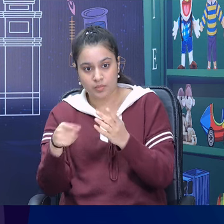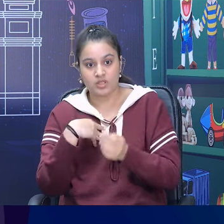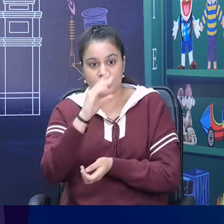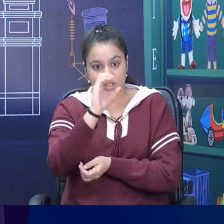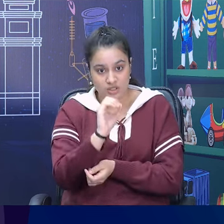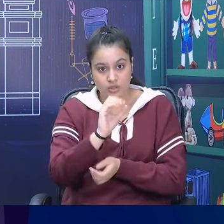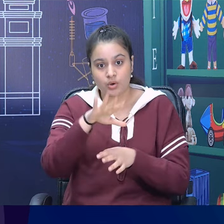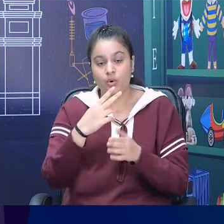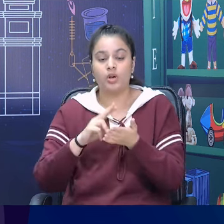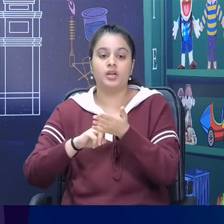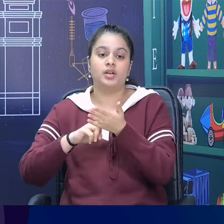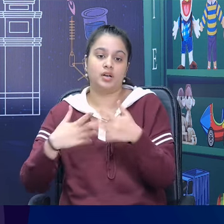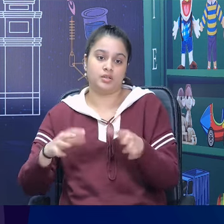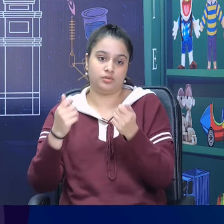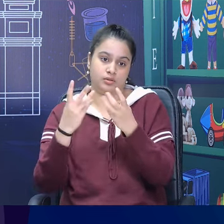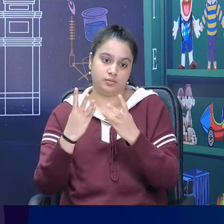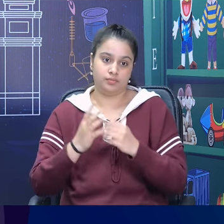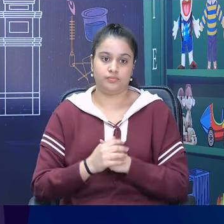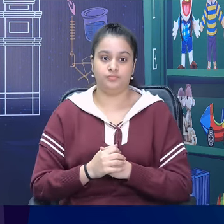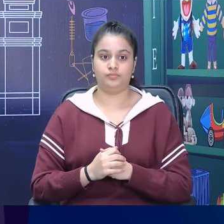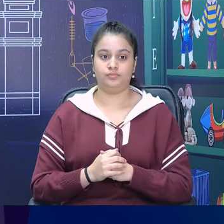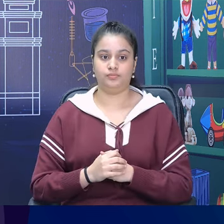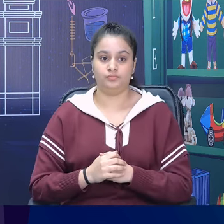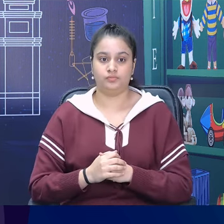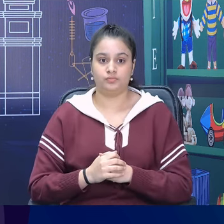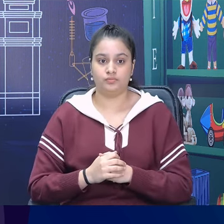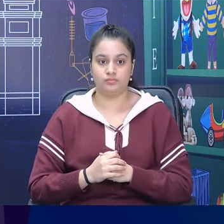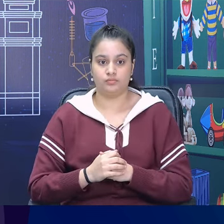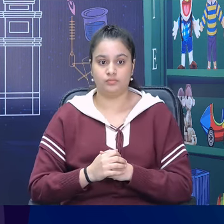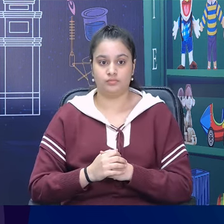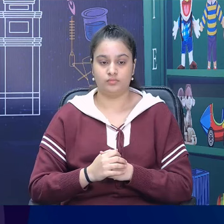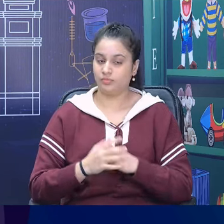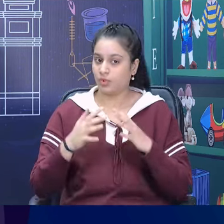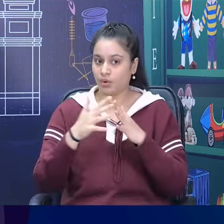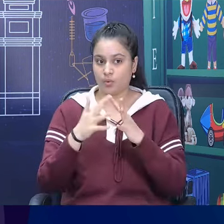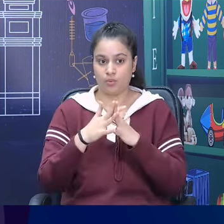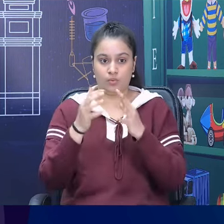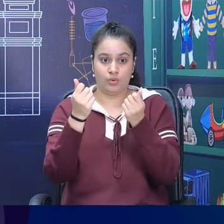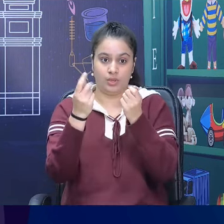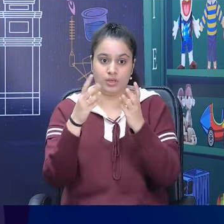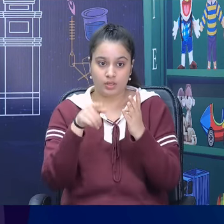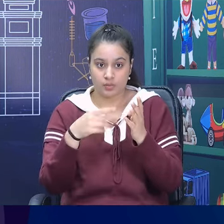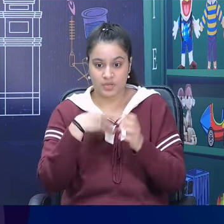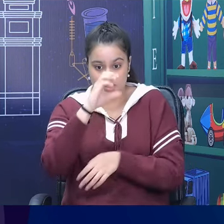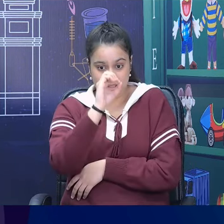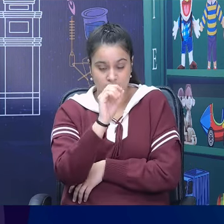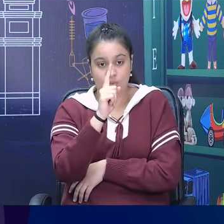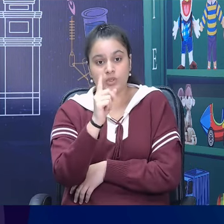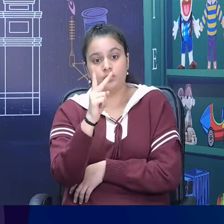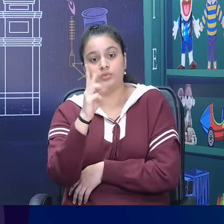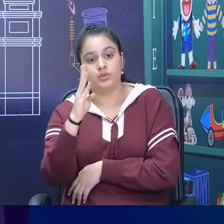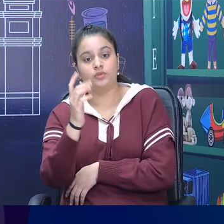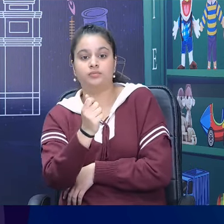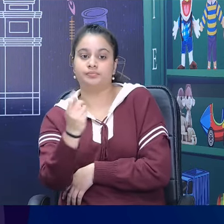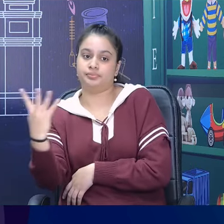एंड नेचुरल नंबर ओके दैट इज़ होल नंबर के बारे में हम बात करते हैं होल नंबर आर 0 1 2 एंड सो ऑन